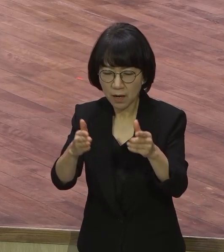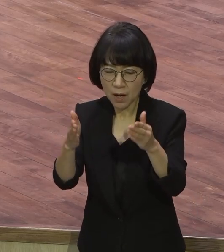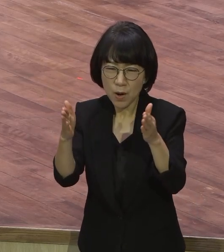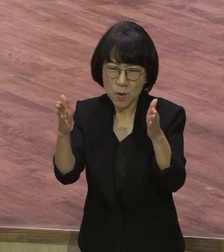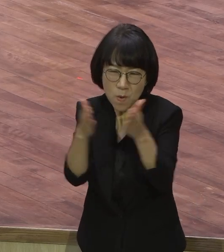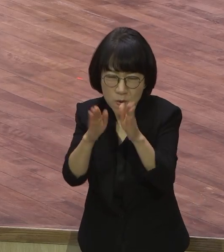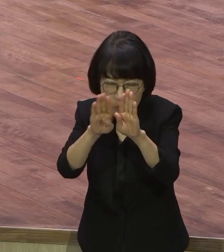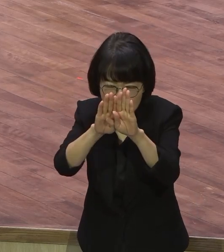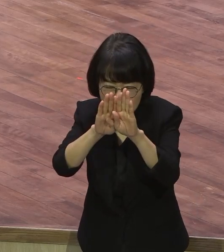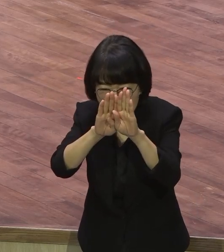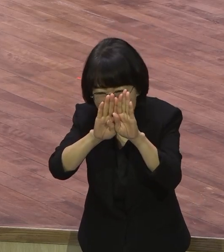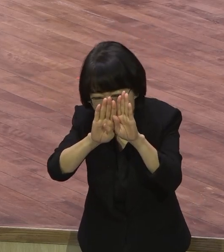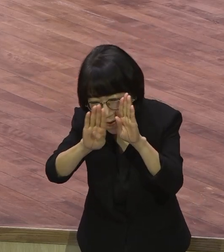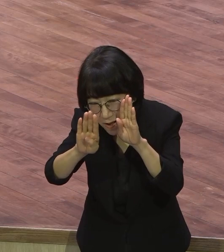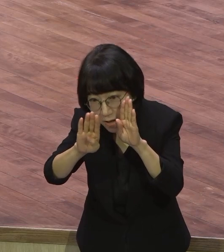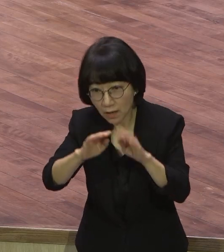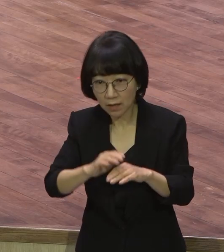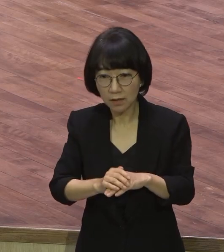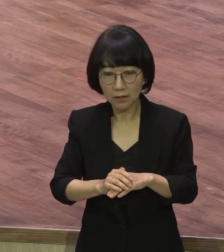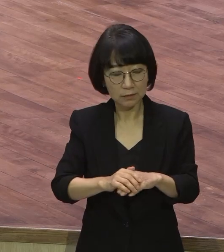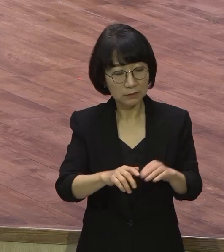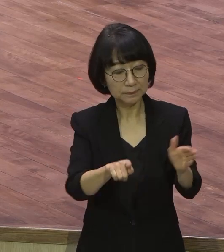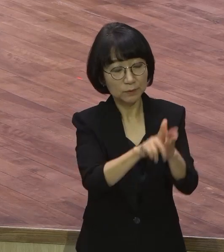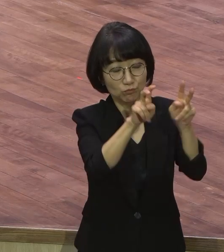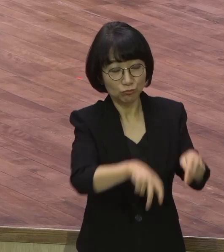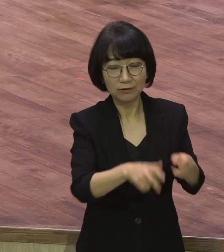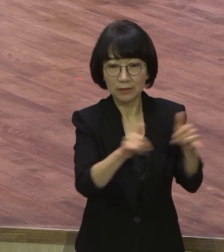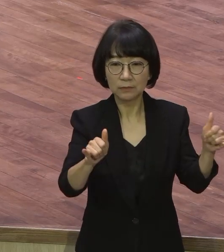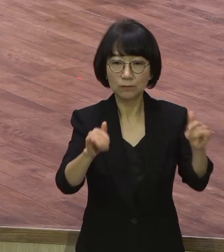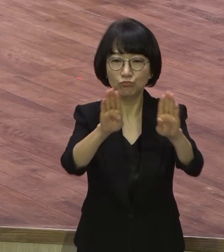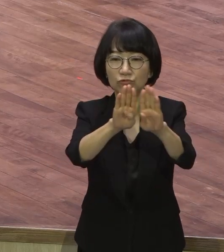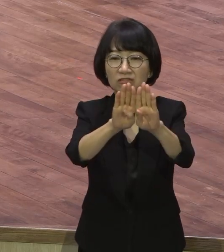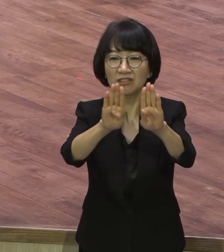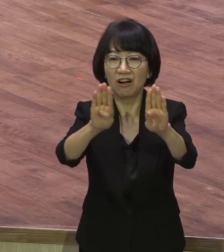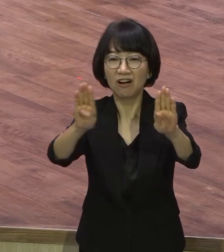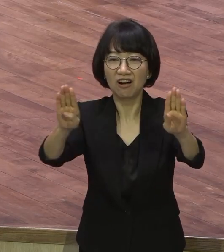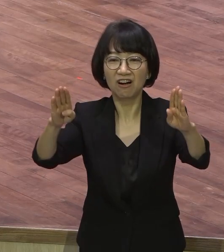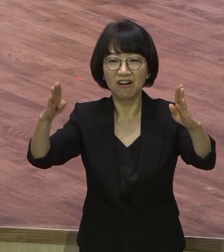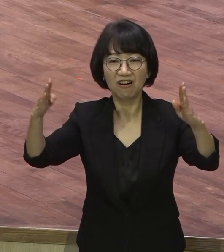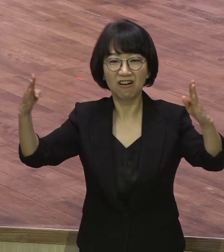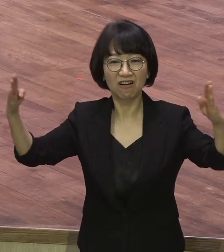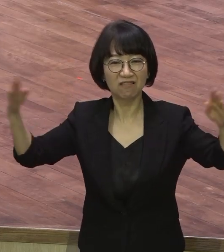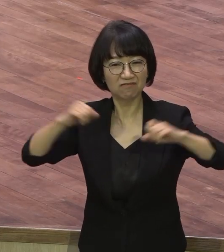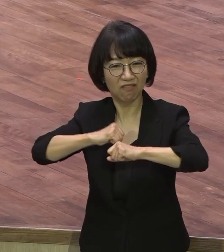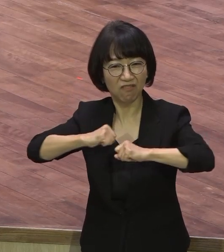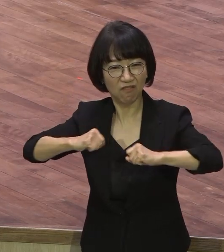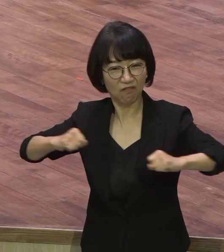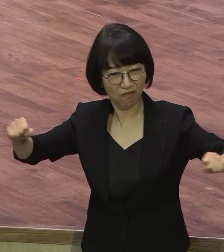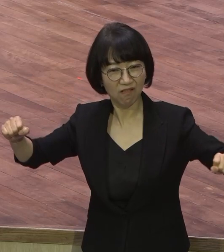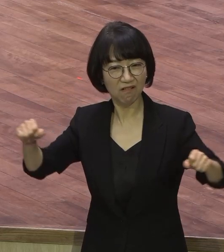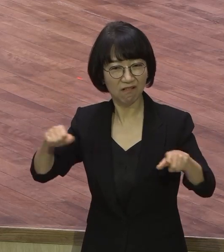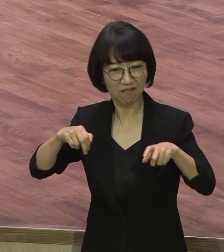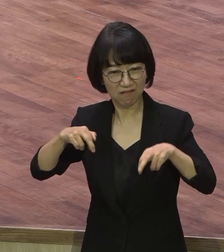넓은 문이에요. 그러니까 세상 사람들은 다 육신적인 생각하고 육신적인 가치관 가지고 육신적인 방향으로 나가는데